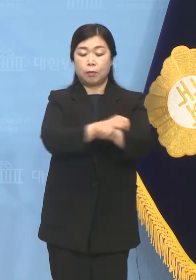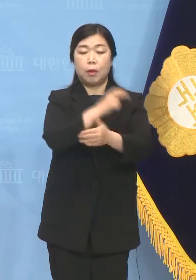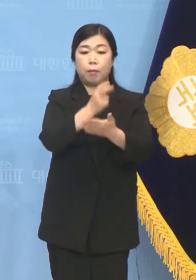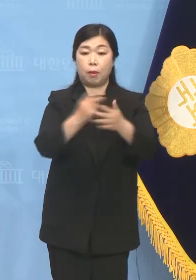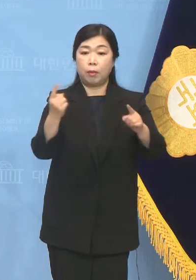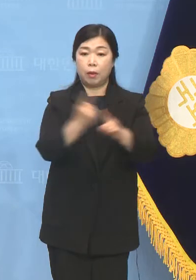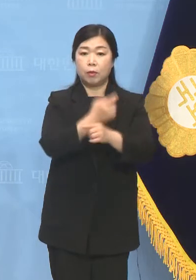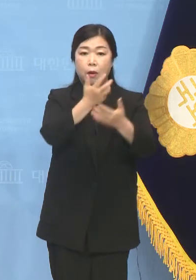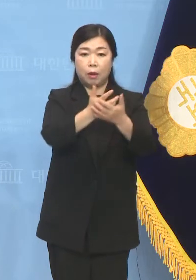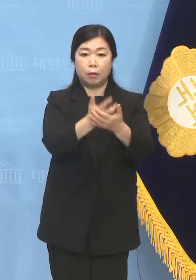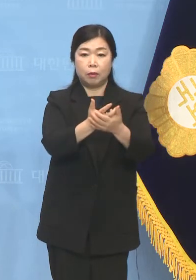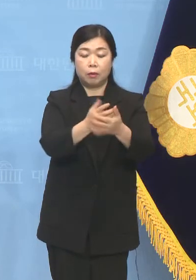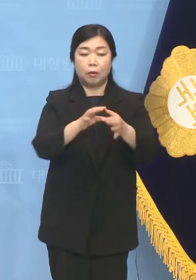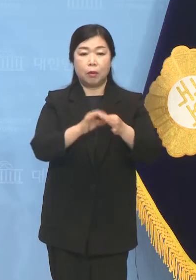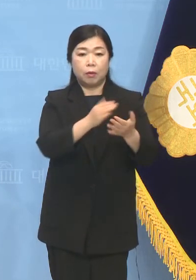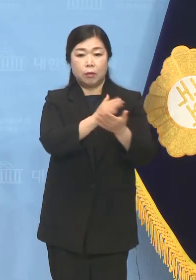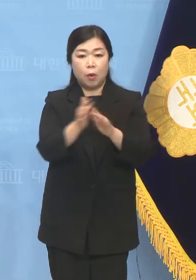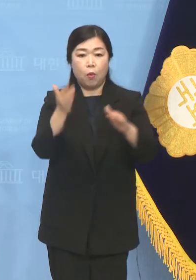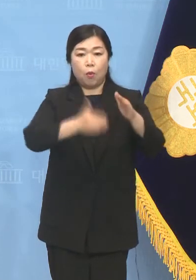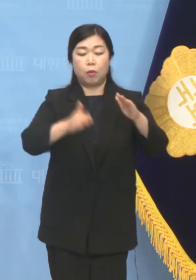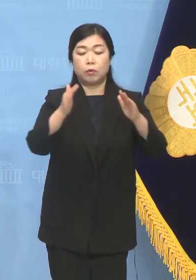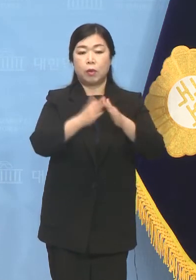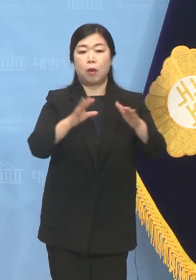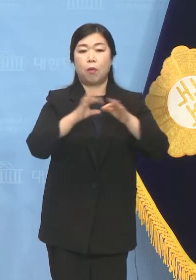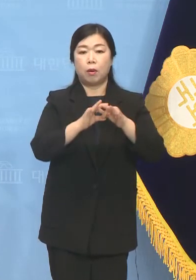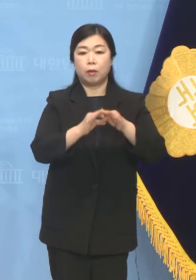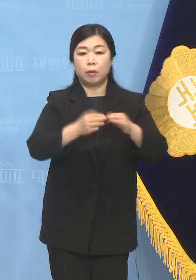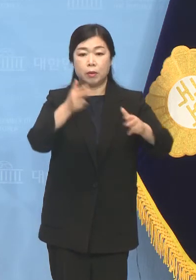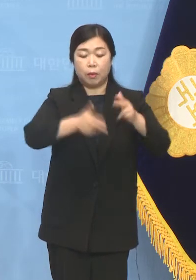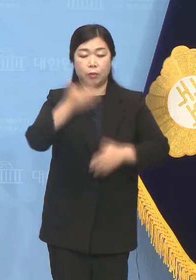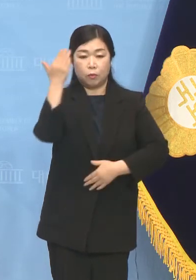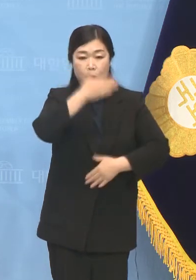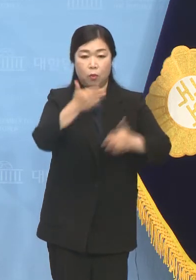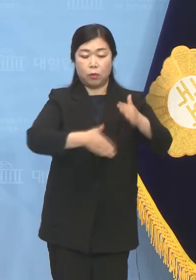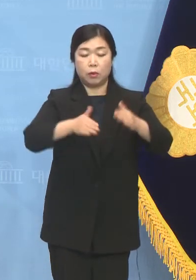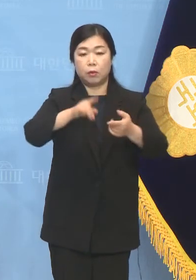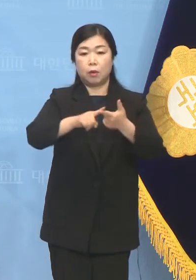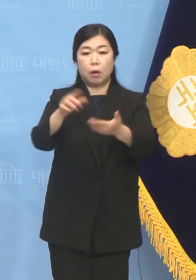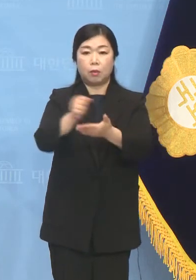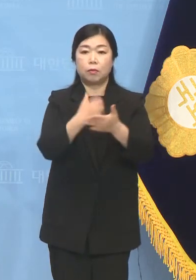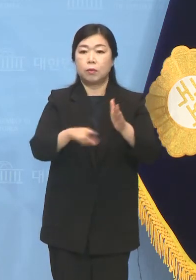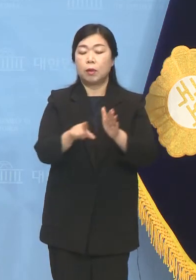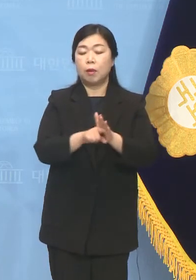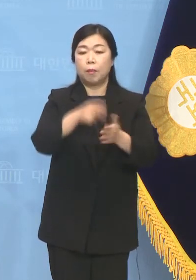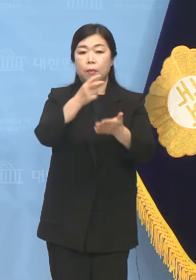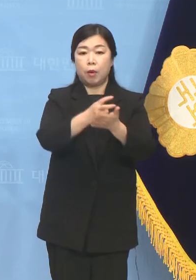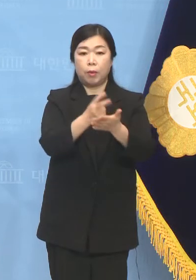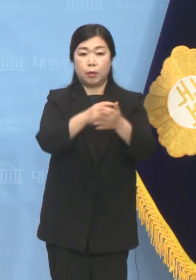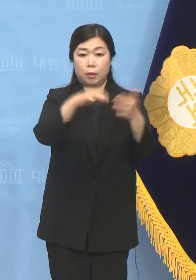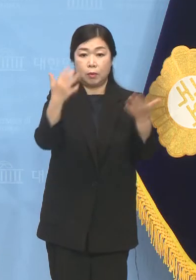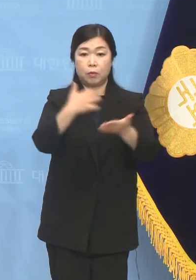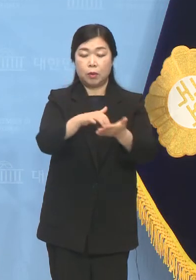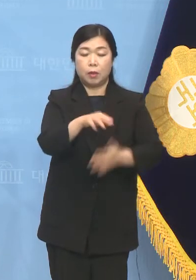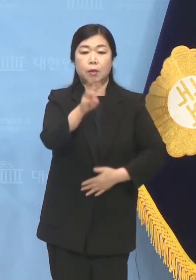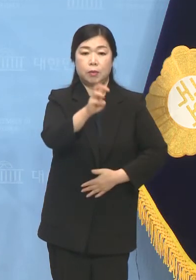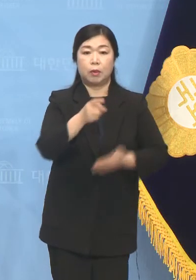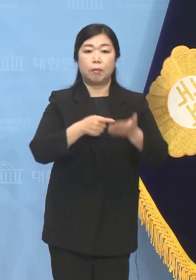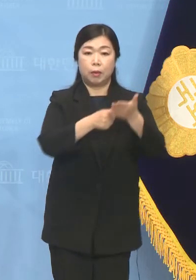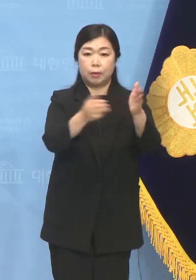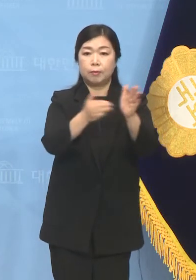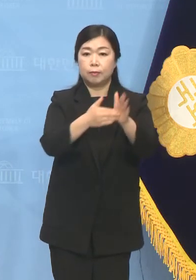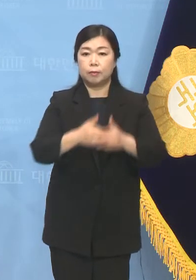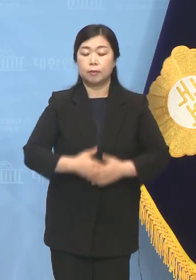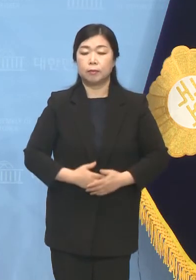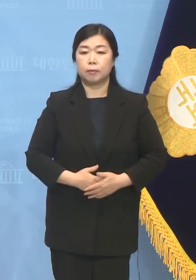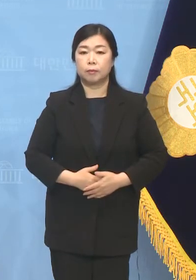공공주택특별법 개정안 등 공공주택 사업의 투명성과 공정성을 확보하기 위한 법안이 총 30건 발의되었습니다.